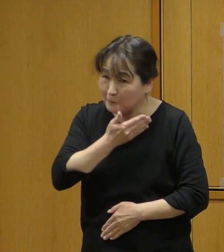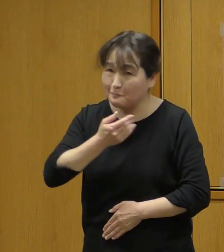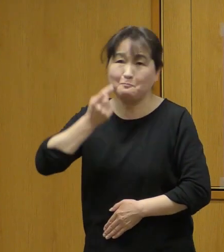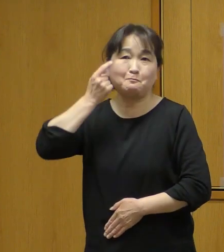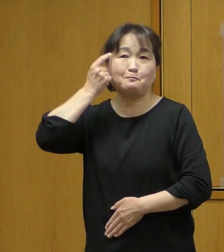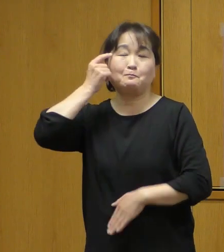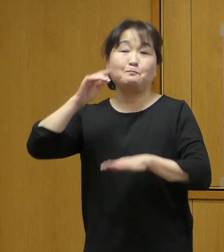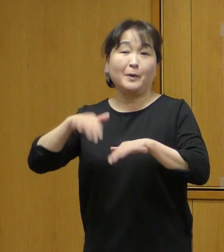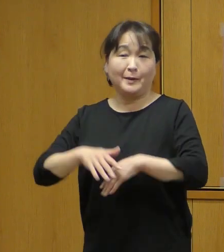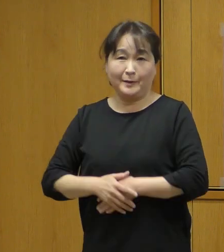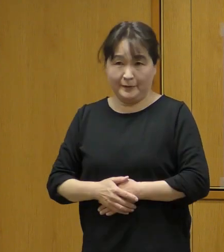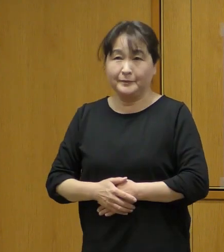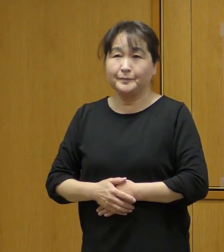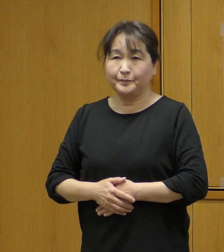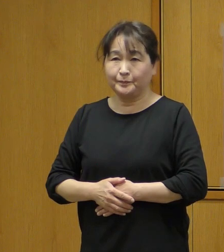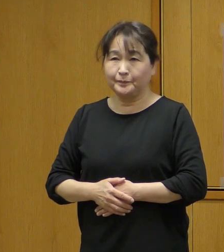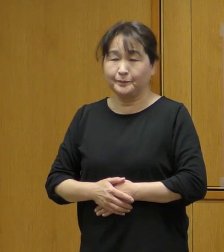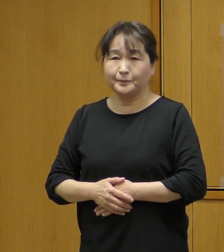たところでございます。